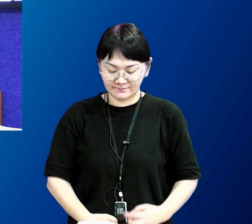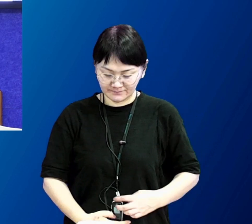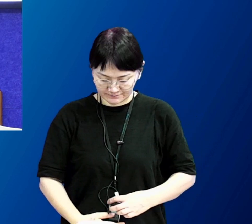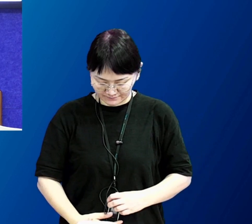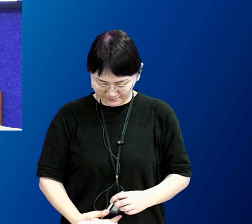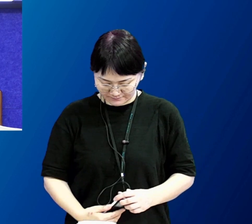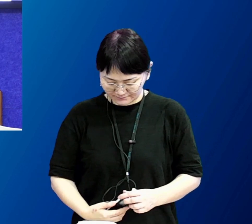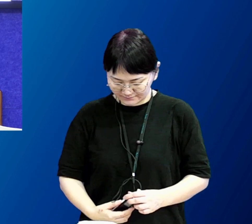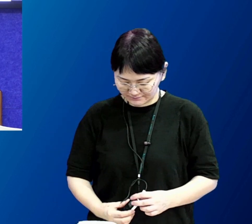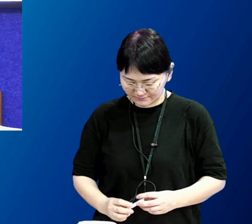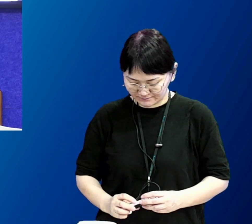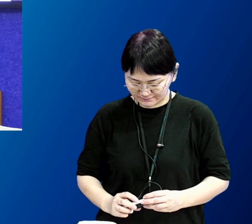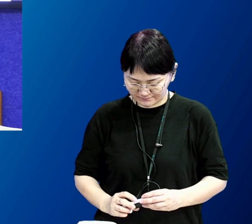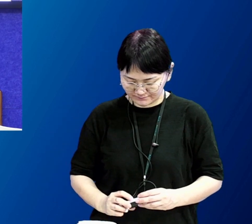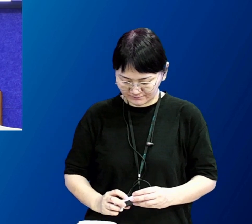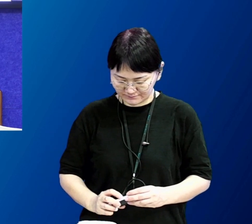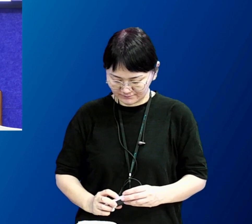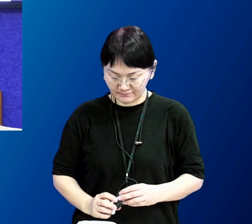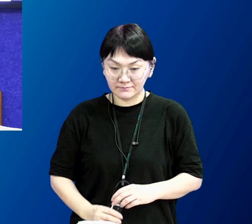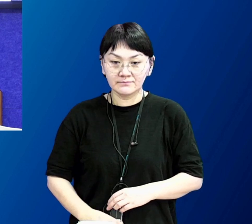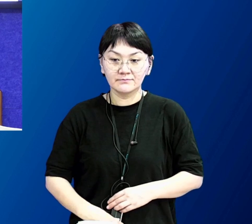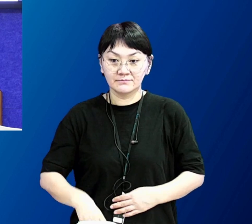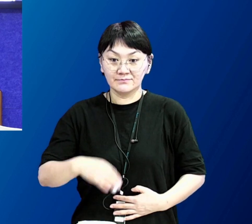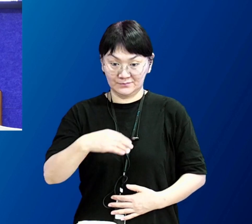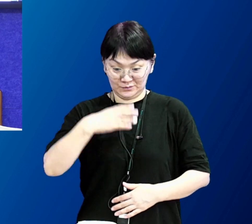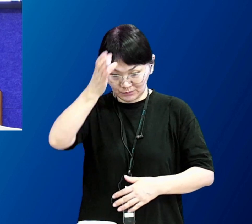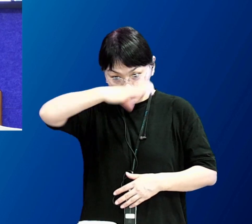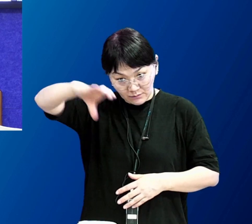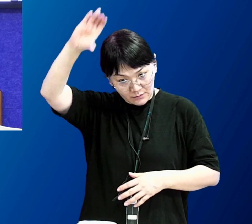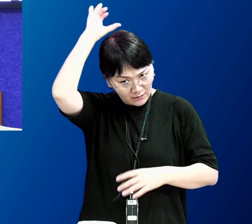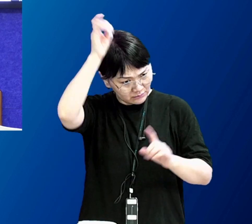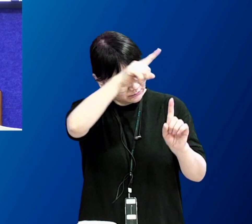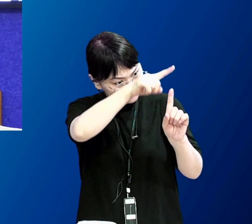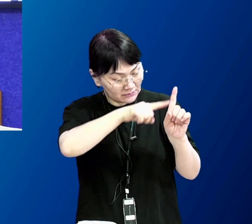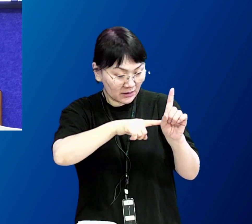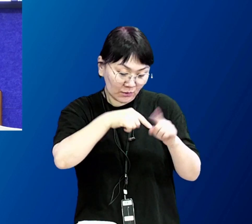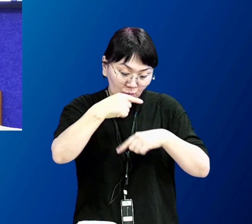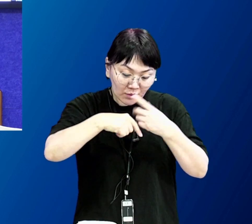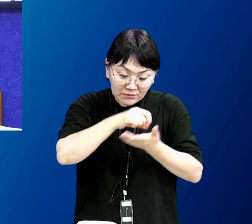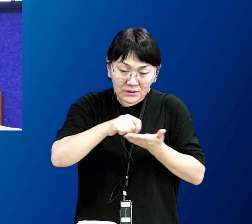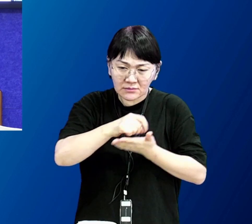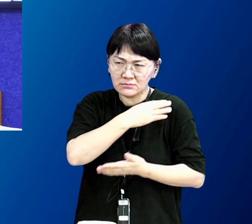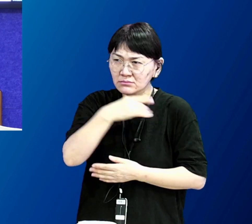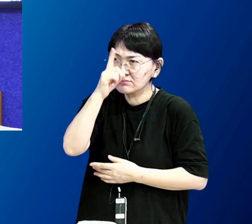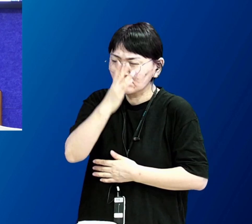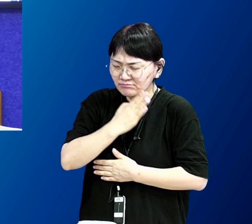Соломон хааныг энэ дээрээ саруулна. Тэрээр эзэнд хайртай байсан гэж гарч байгаа хэн.